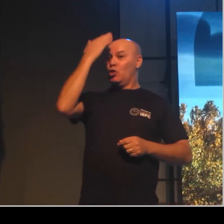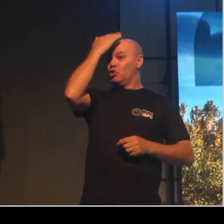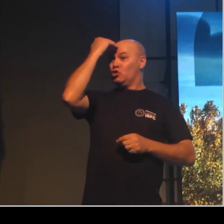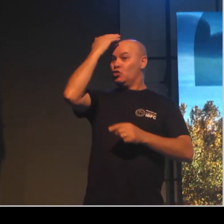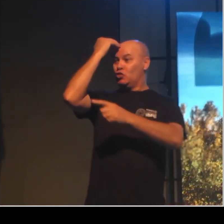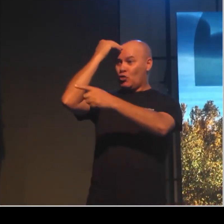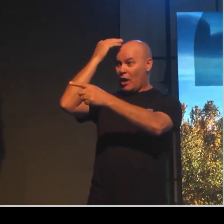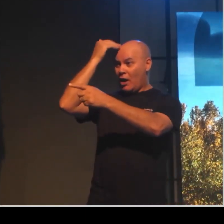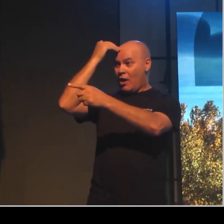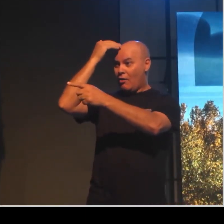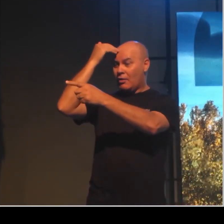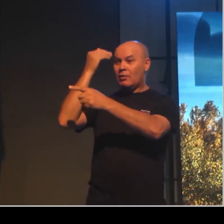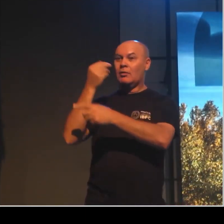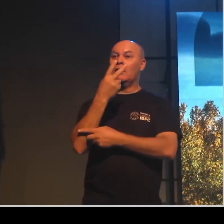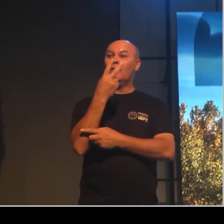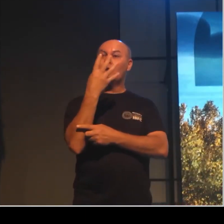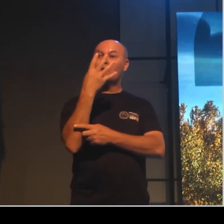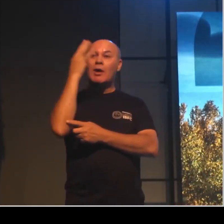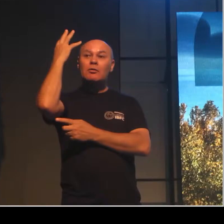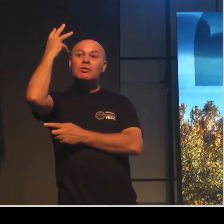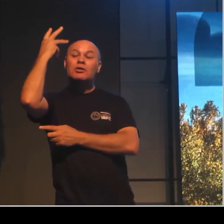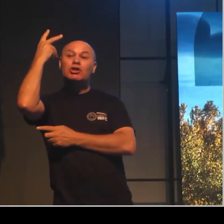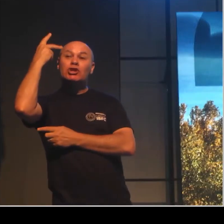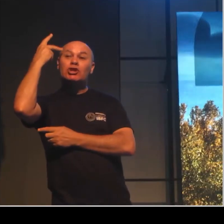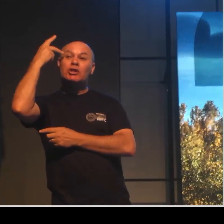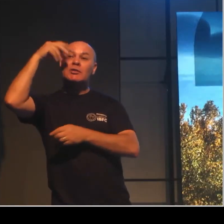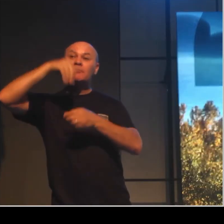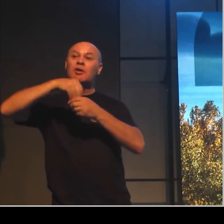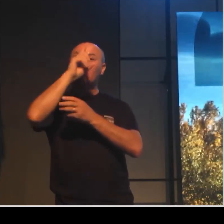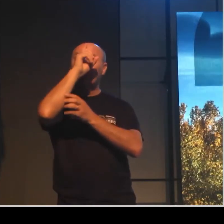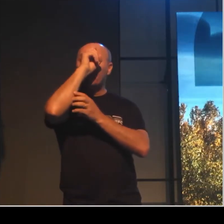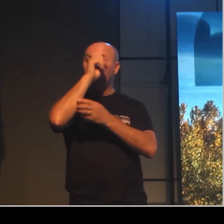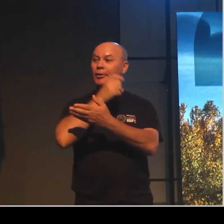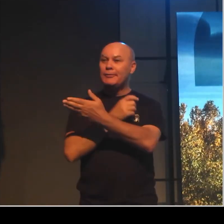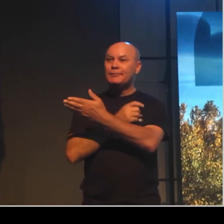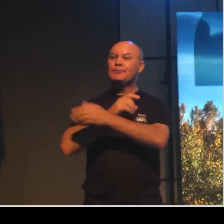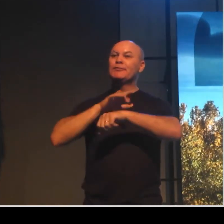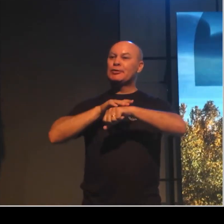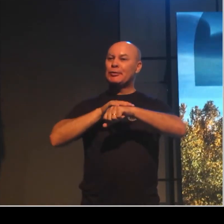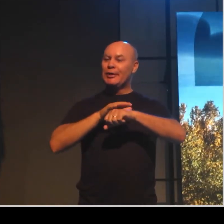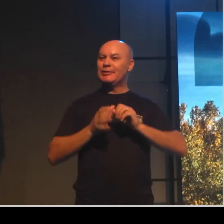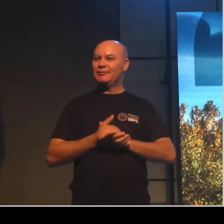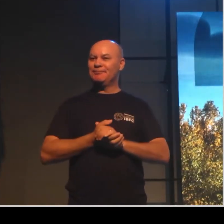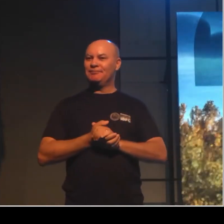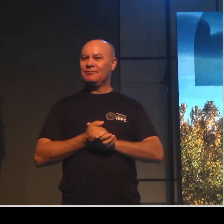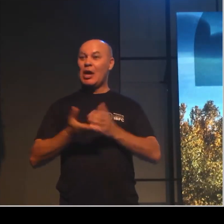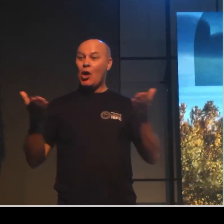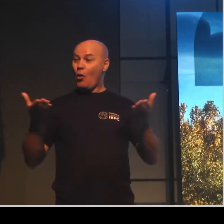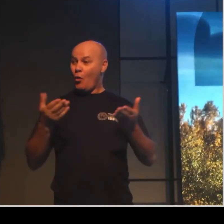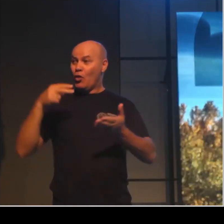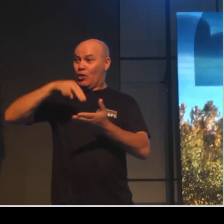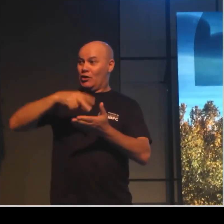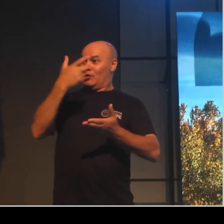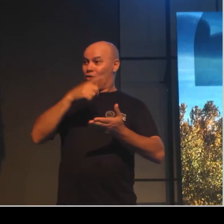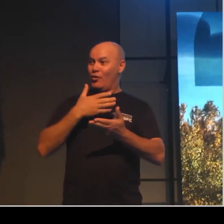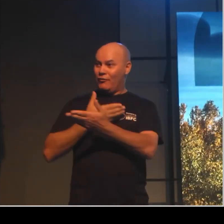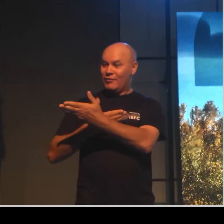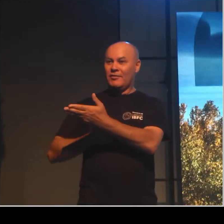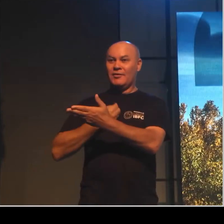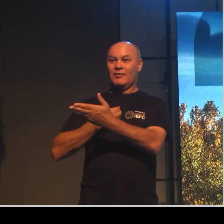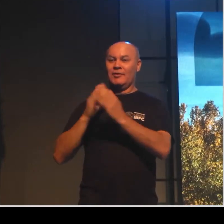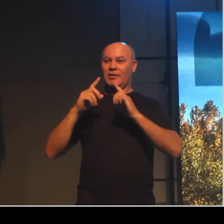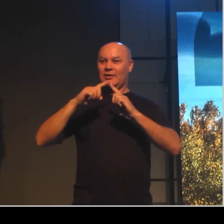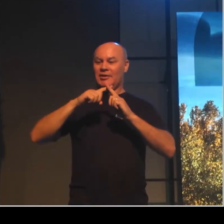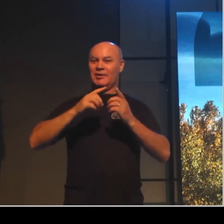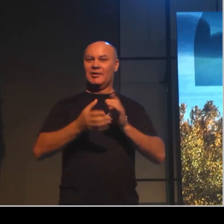O Joel está aí firme, forte, mais bonito. E ele agradece as orações da igreja. Obrigado. Aí embaixo não dá para ser, bota a mesinha aqui, porque